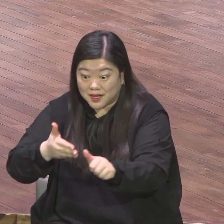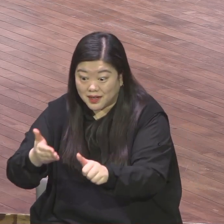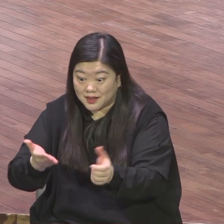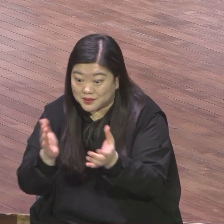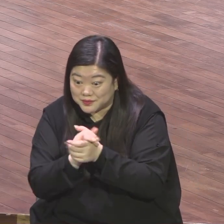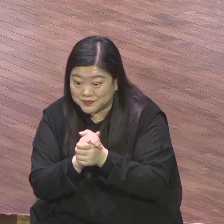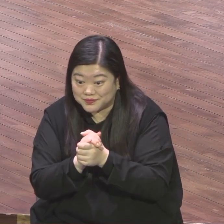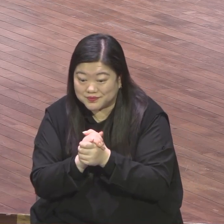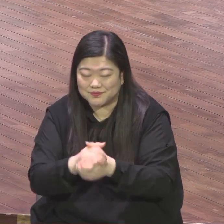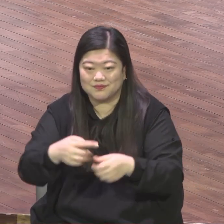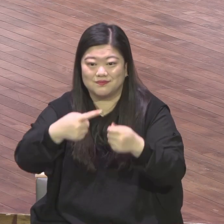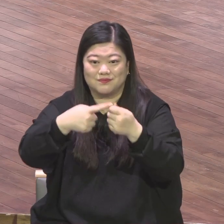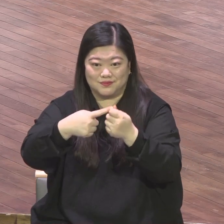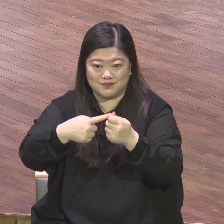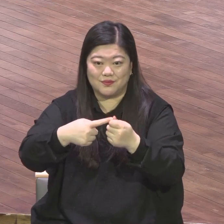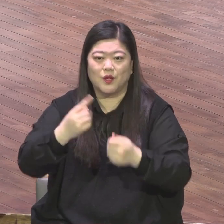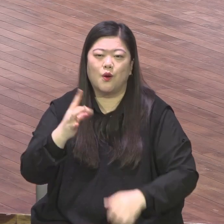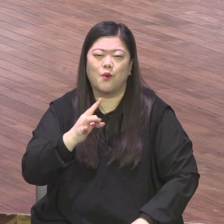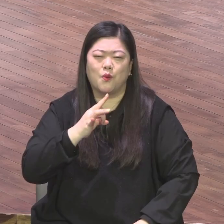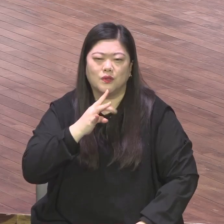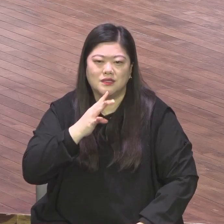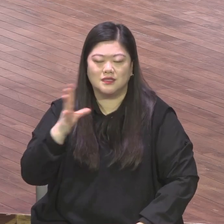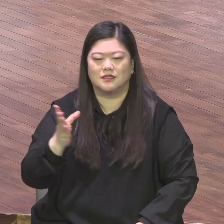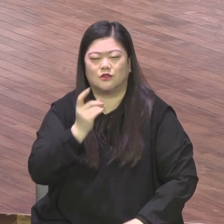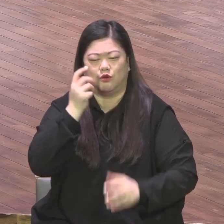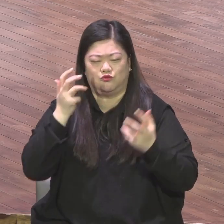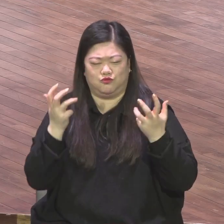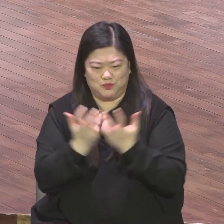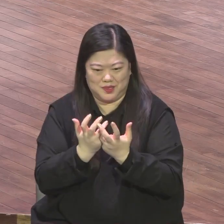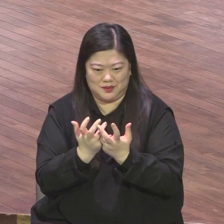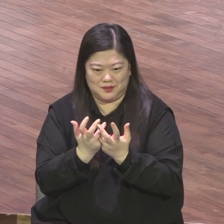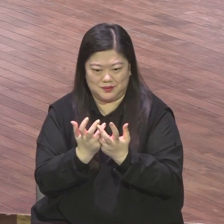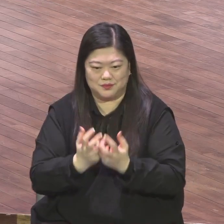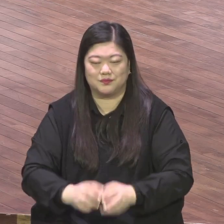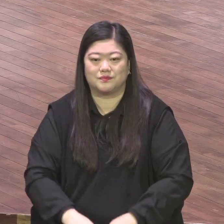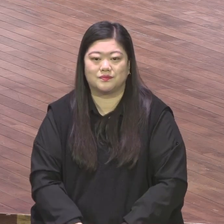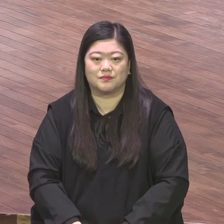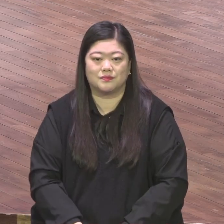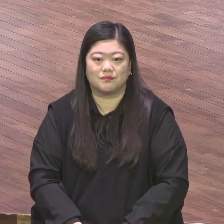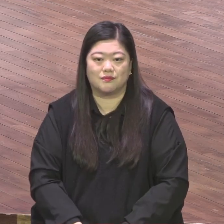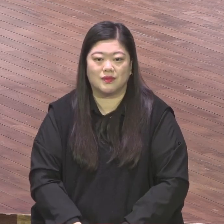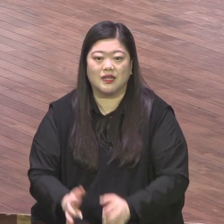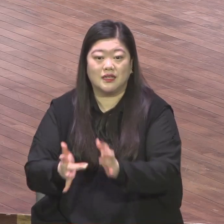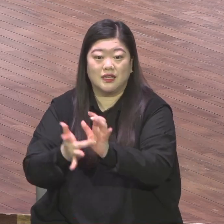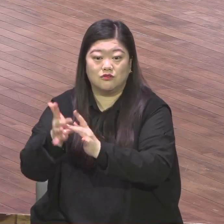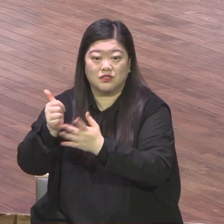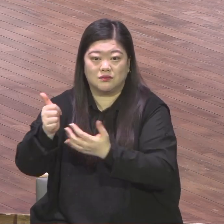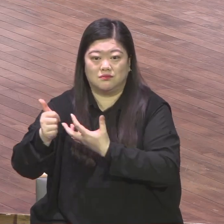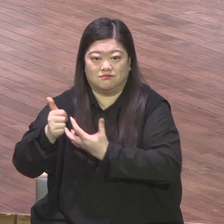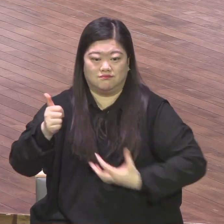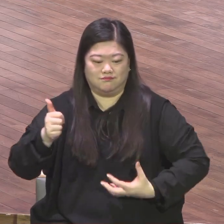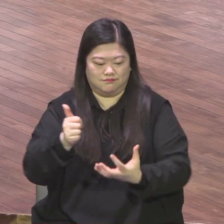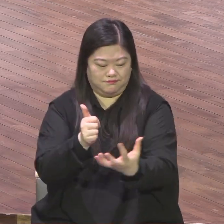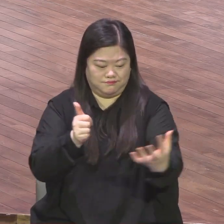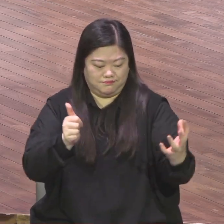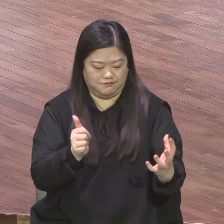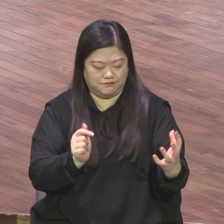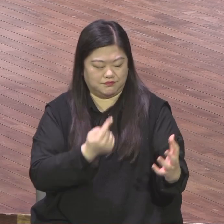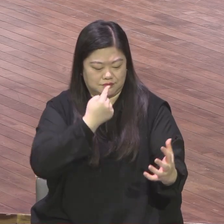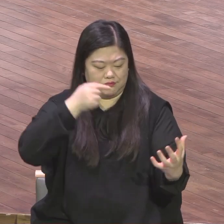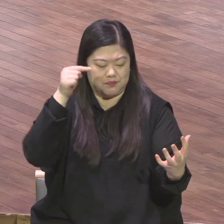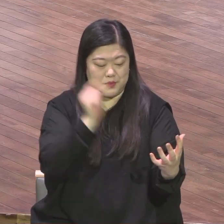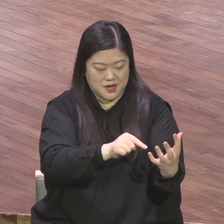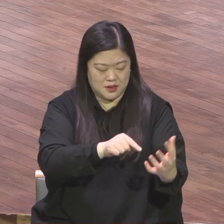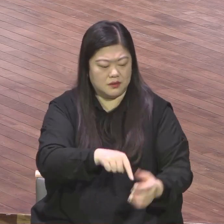그럼 첫째로 오직 성령 충만입니다. 4절 봅니다. 사도와 함께 모이사 그들에게 분부하여